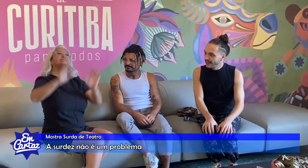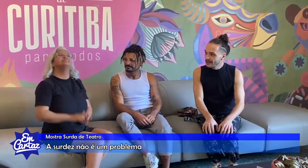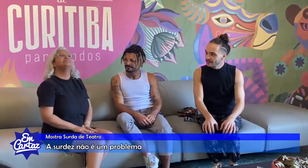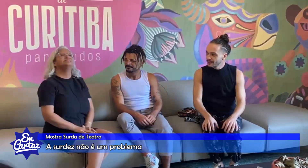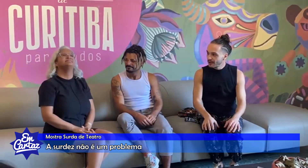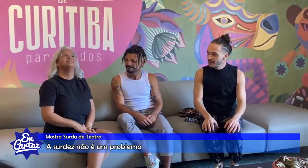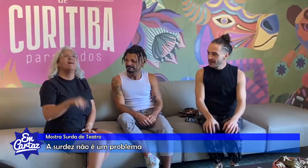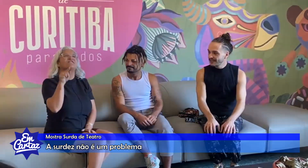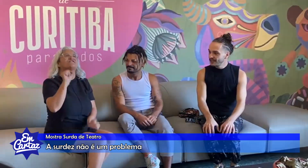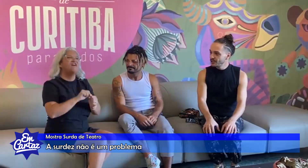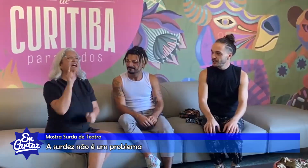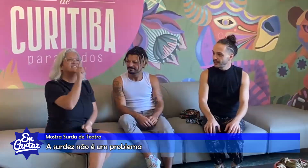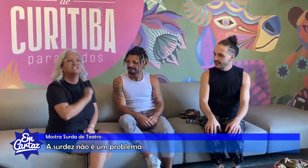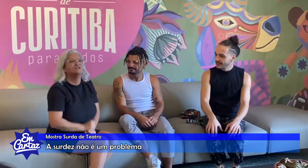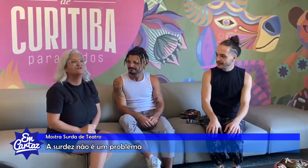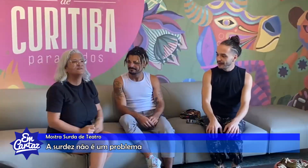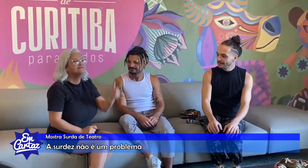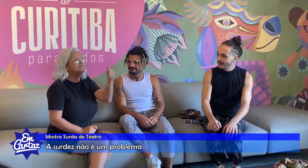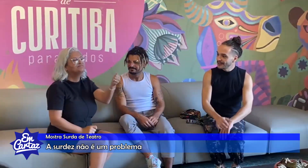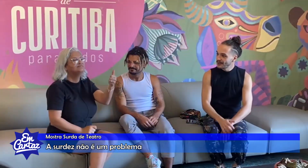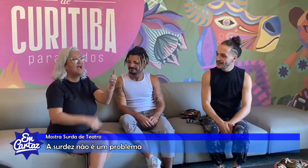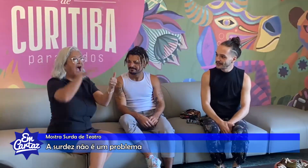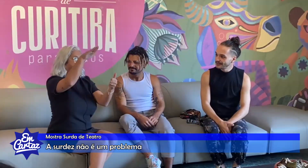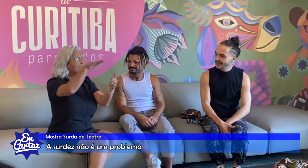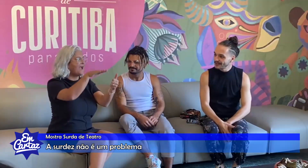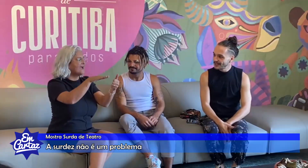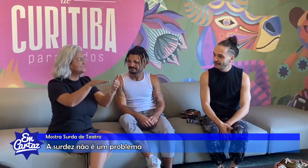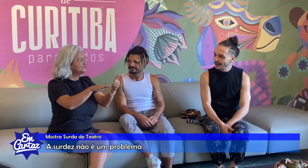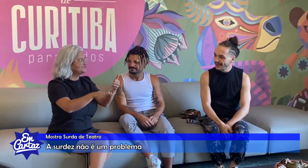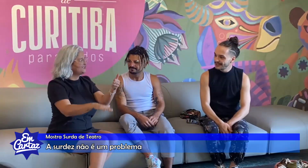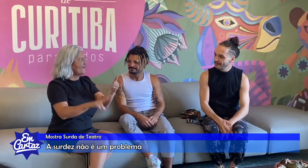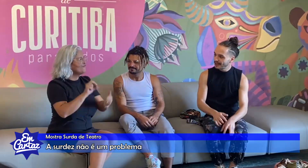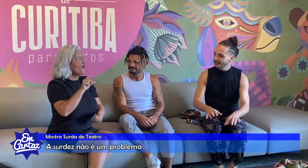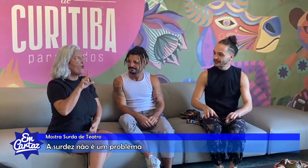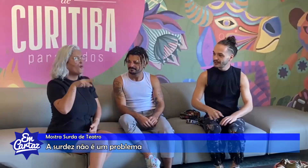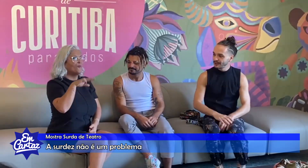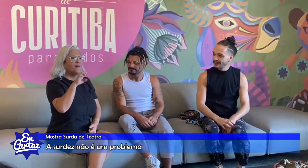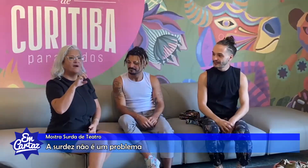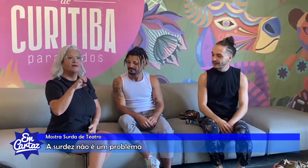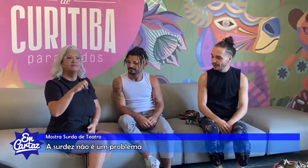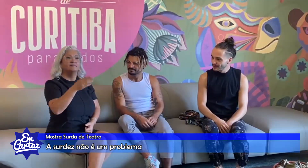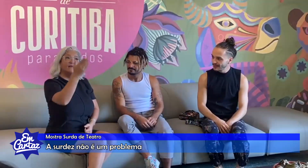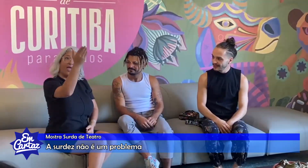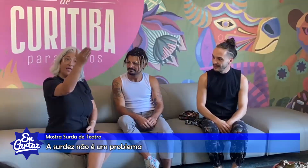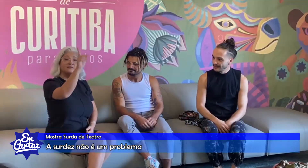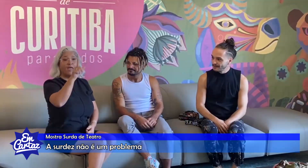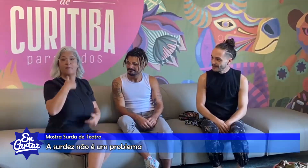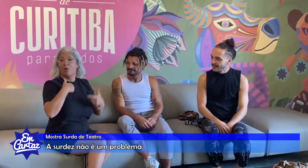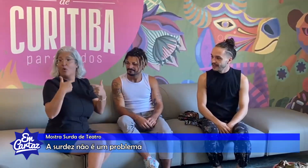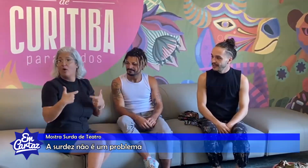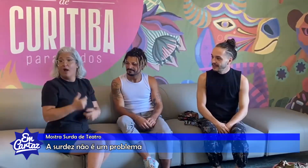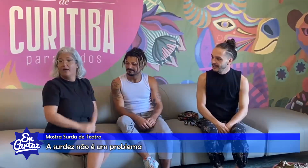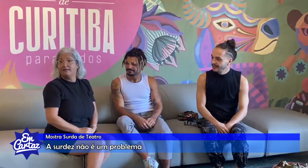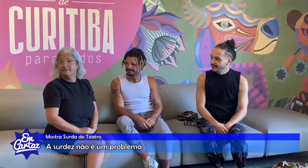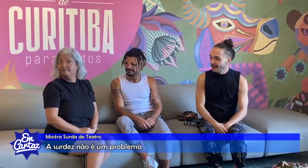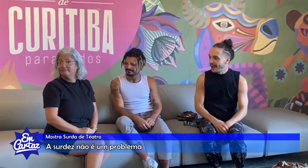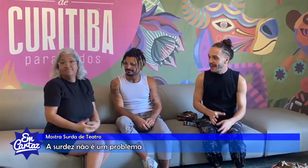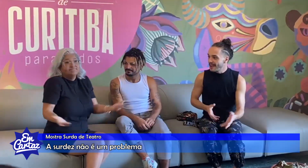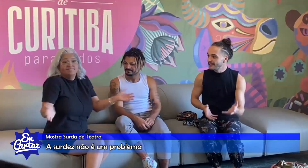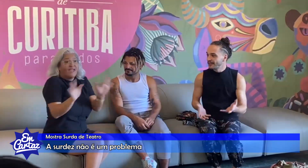nenhum som e assistir, assim, façam isso, tenham essa experiência, baixa o som, o volume, e é isso, é